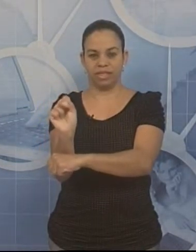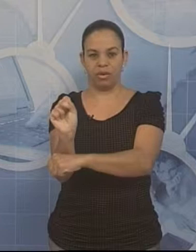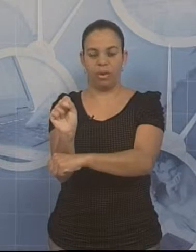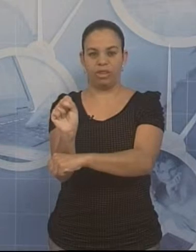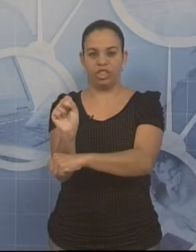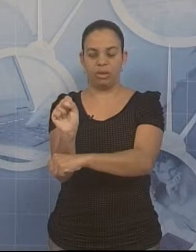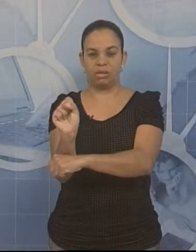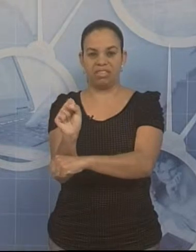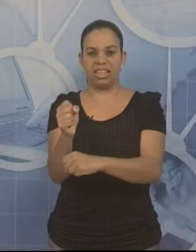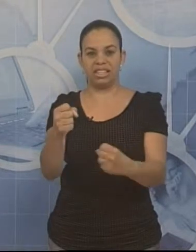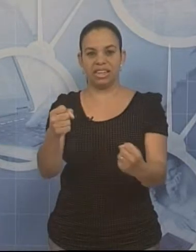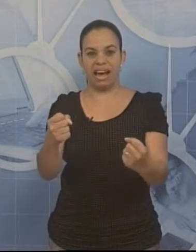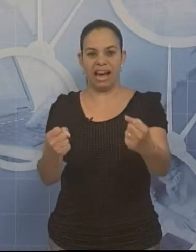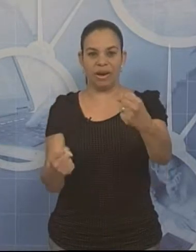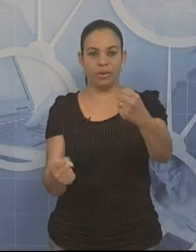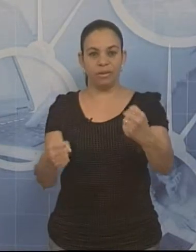então repetindo mais uma vez carro